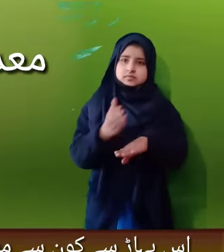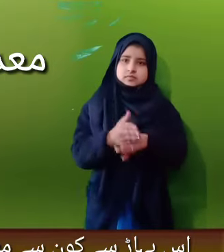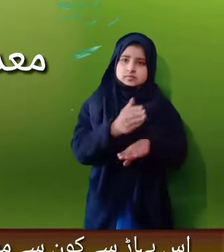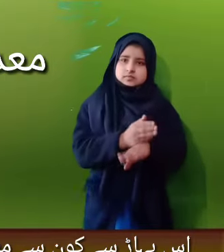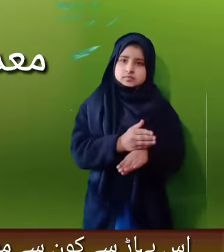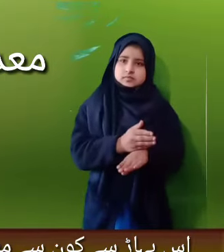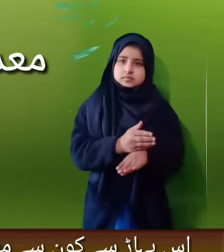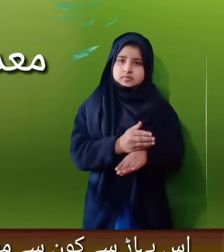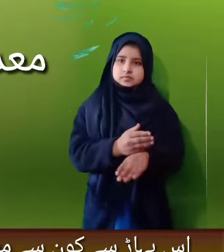मादनियात